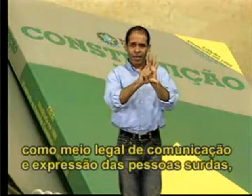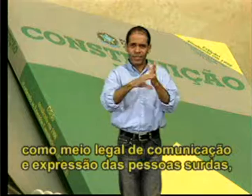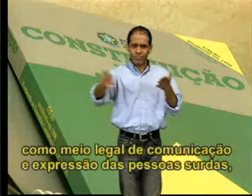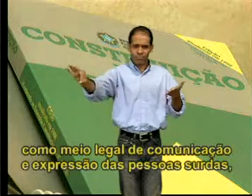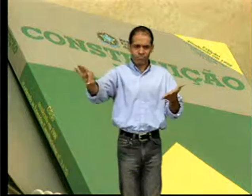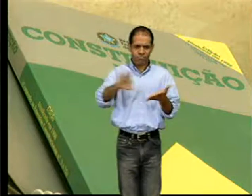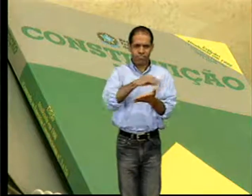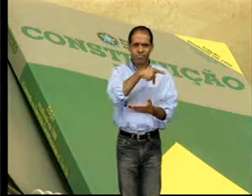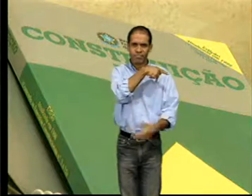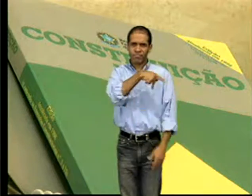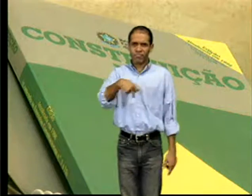surdas.